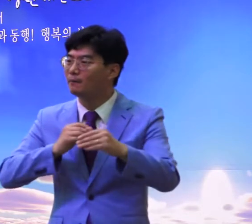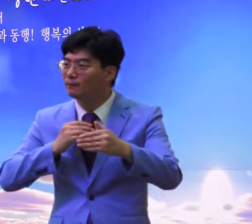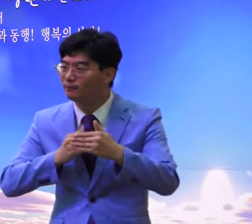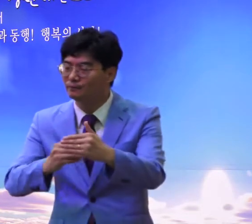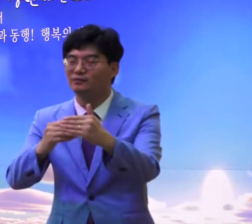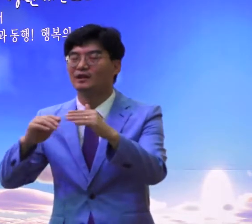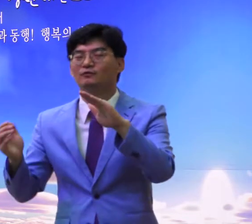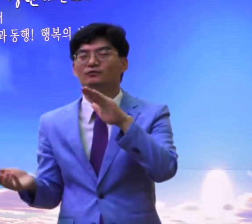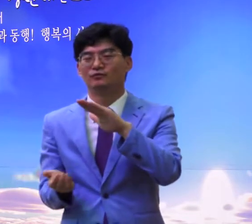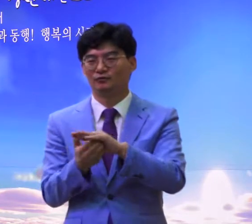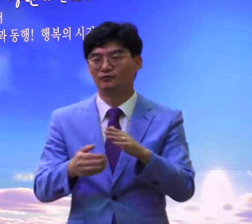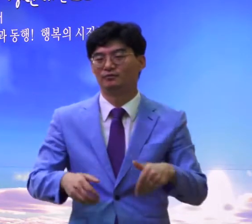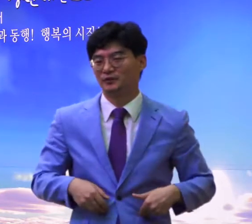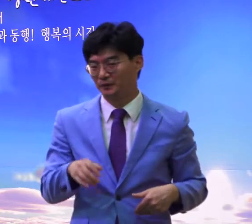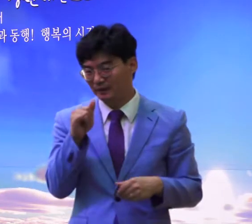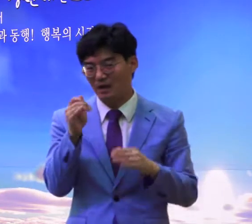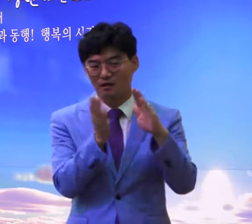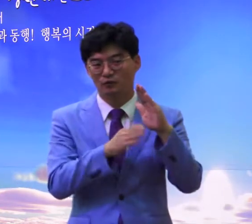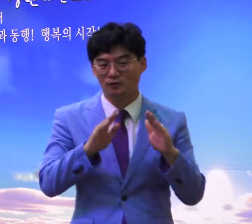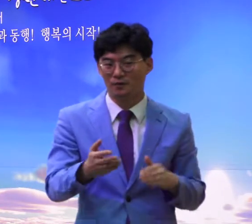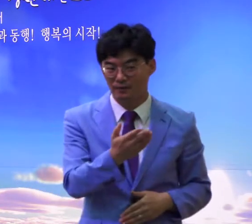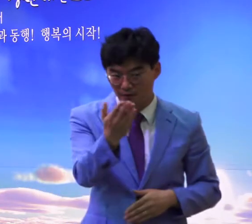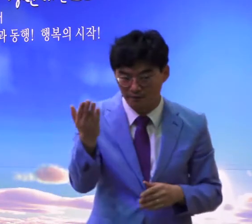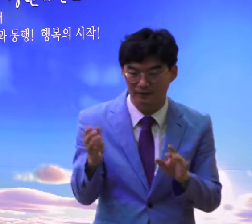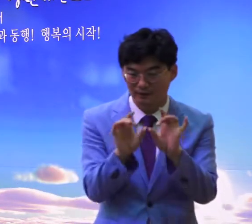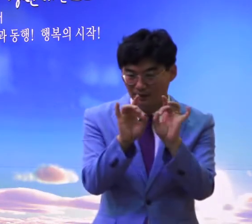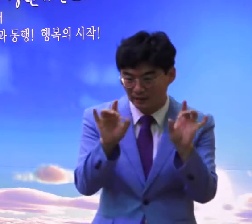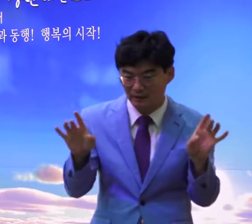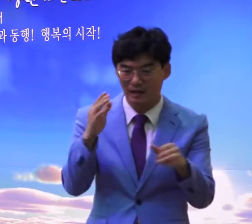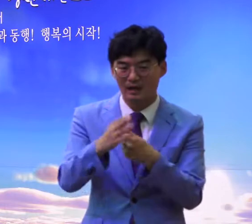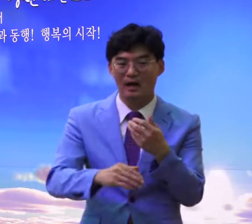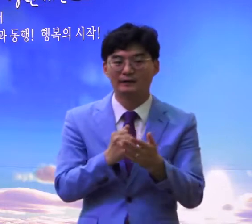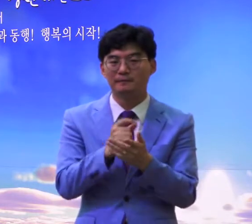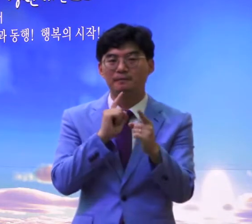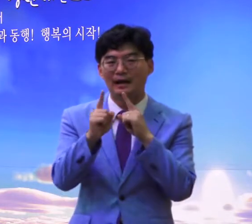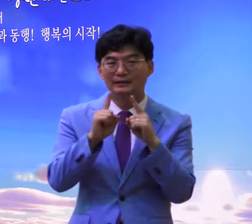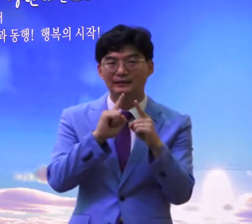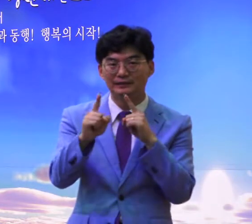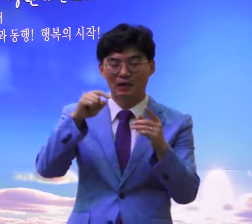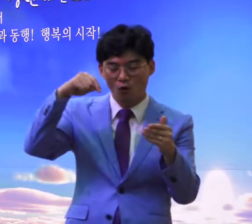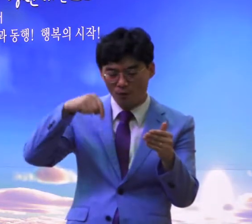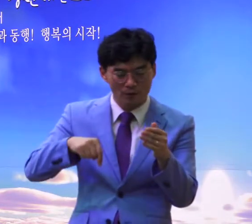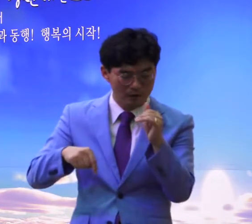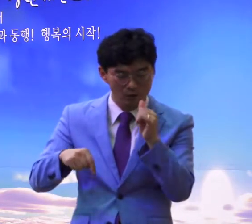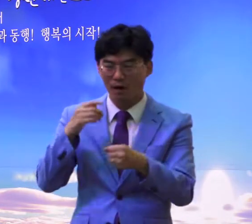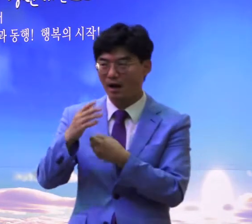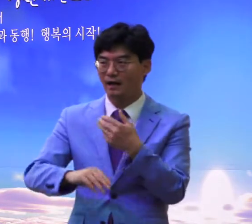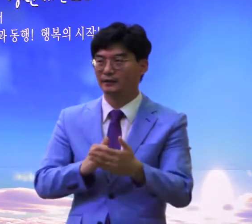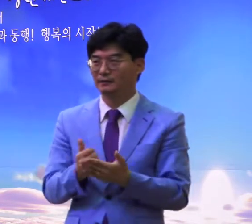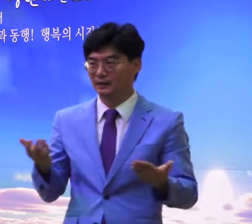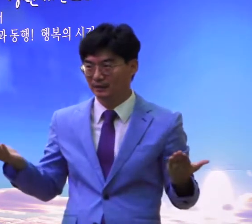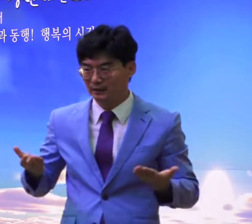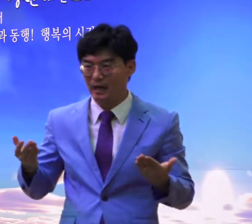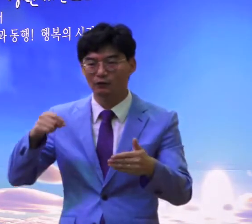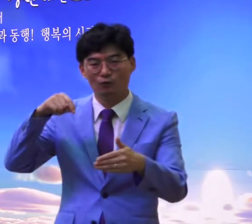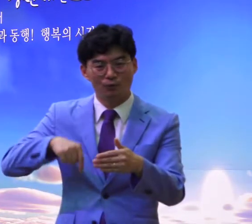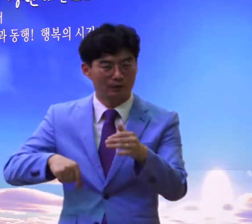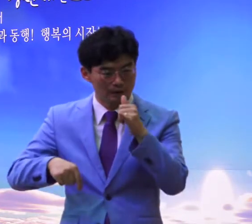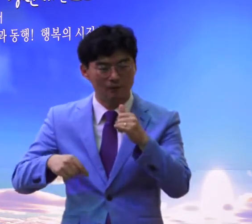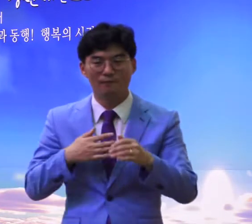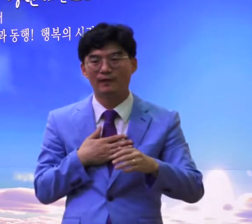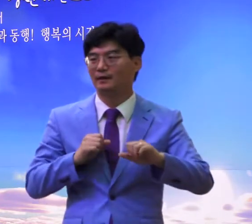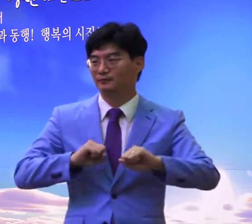성도는 하나님의 말씀이 역사하는 그런 신앙인이 되어야 합니다. 예수님이 일하시는 신앙인이 되어야 하는 것입니다.